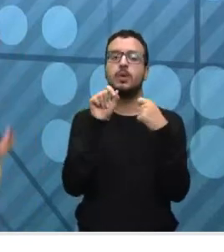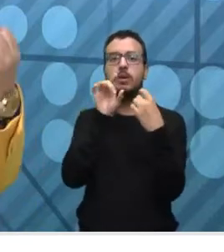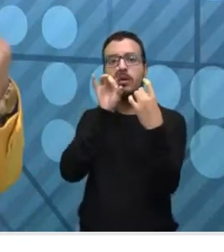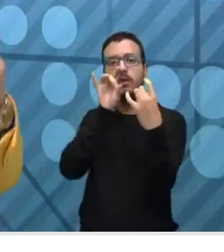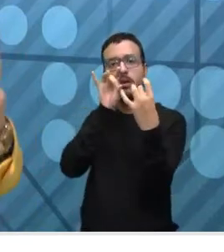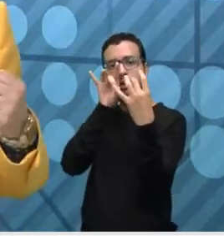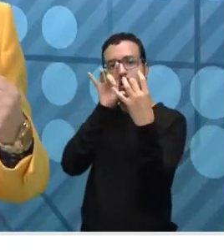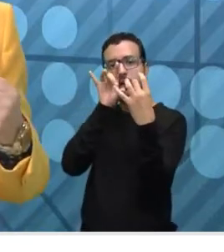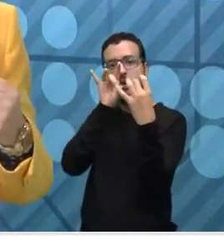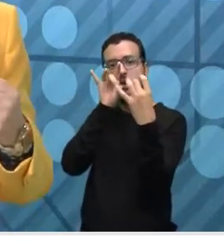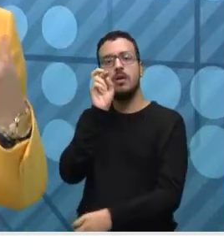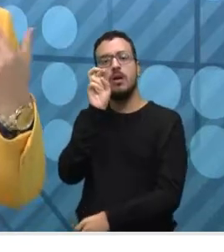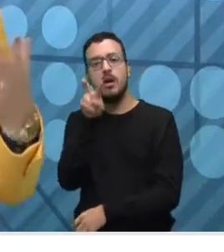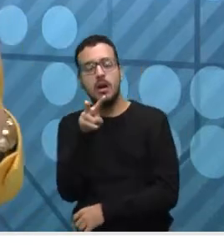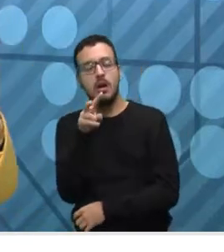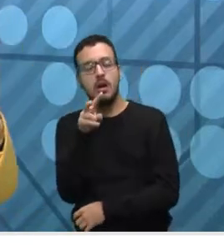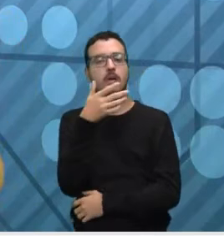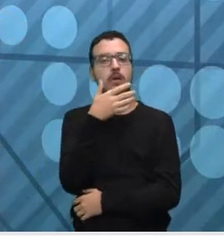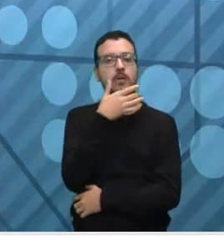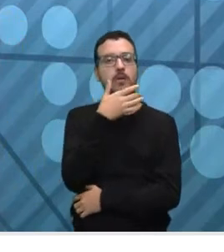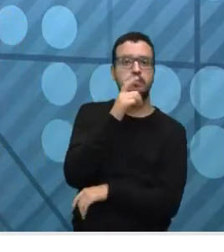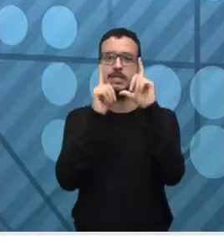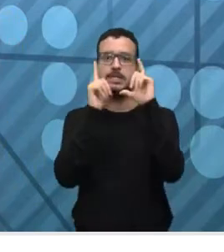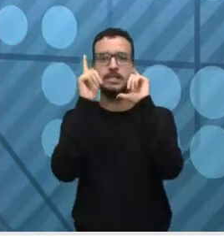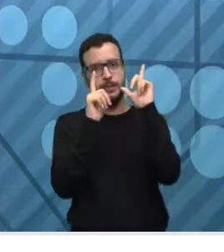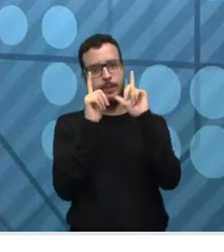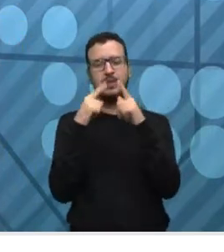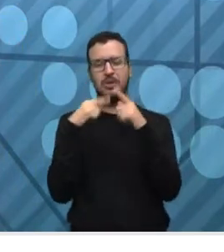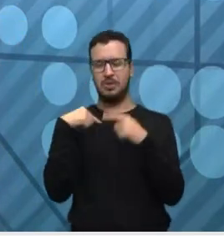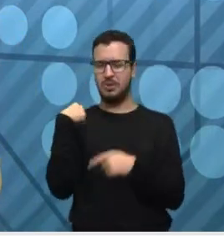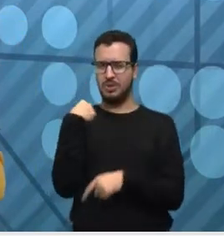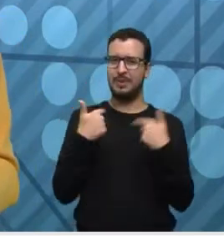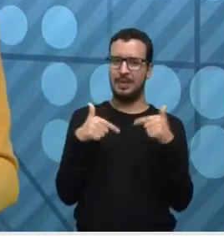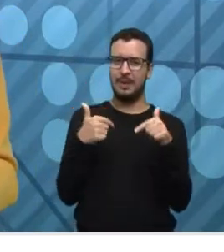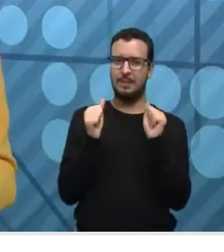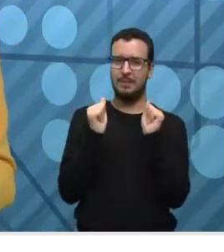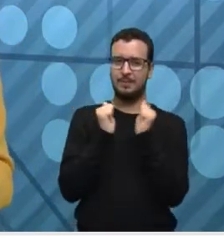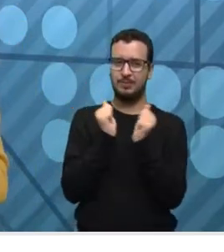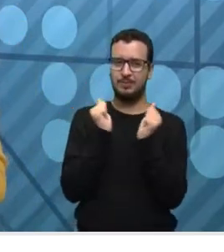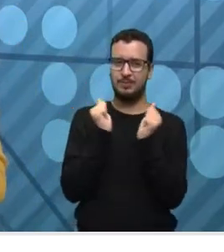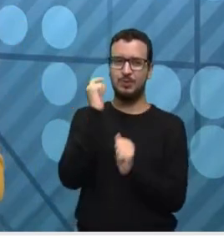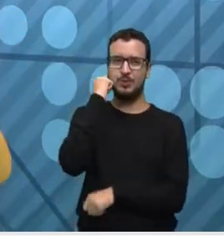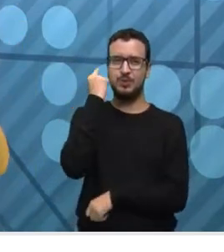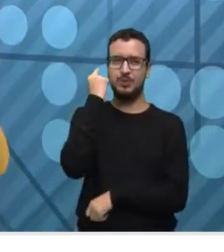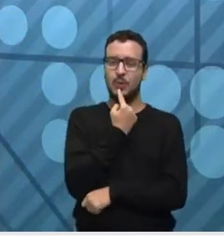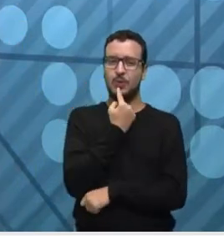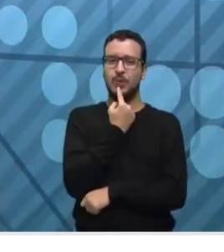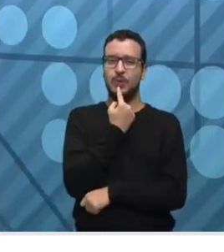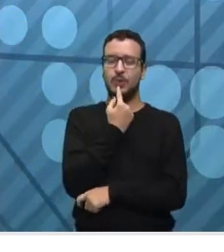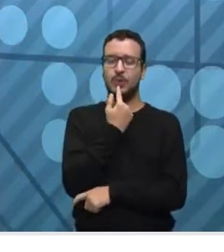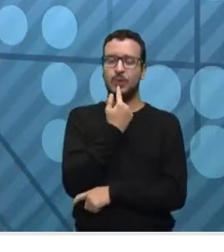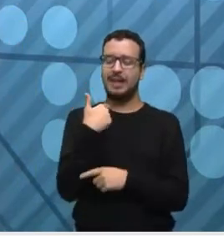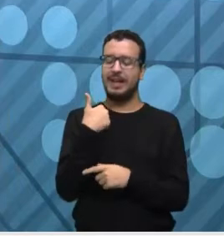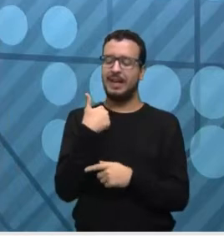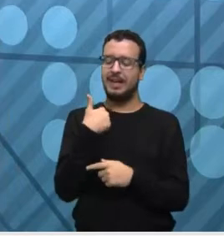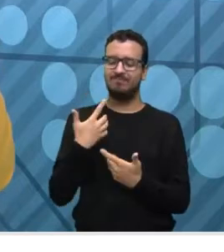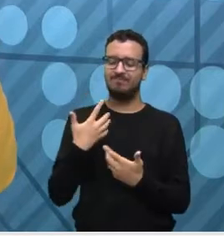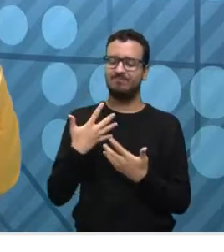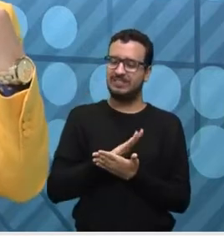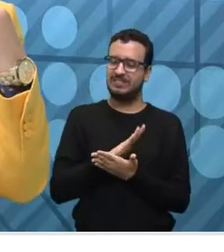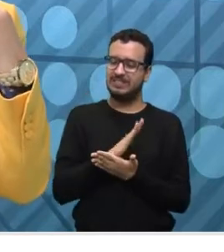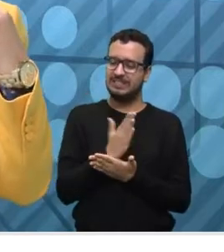tá? A gente que acaba trabalhando muito com surdos, me incomoda muito se eu vou conversar com alguém e ele não olha para mim. Eu preciso que olhe para